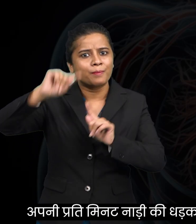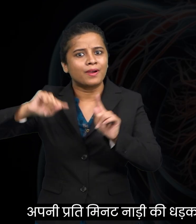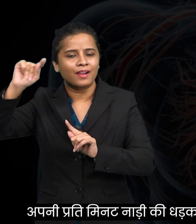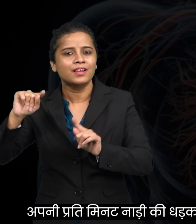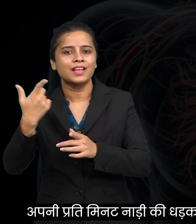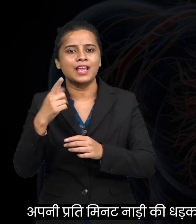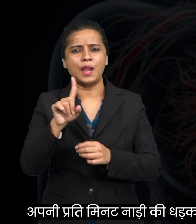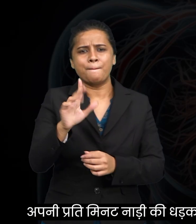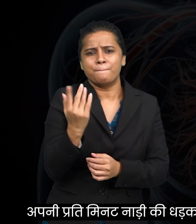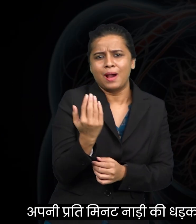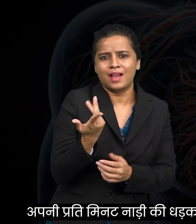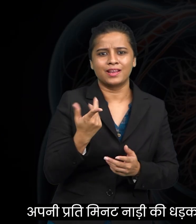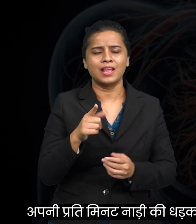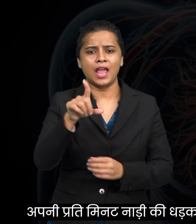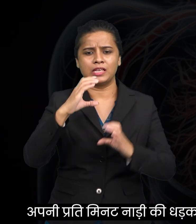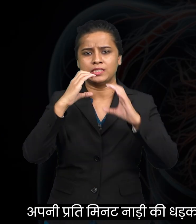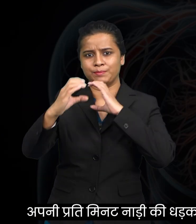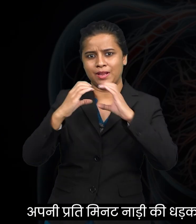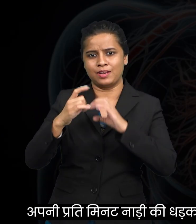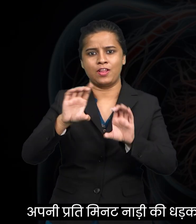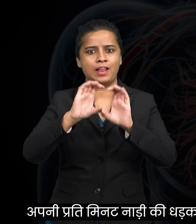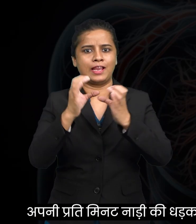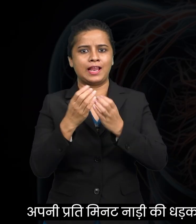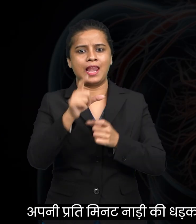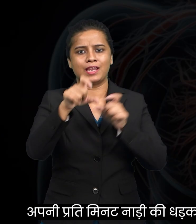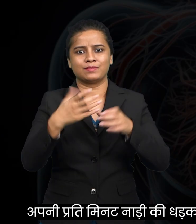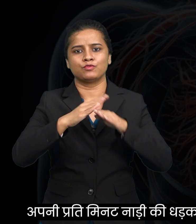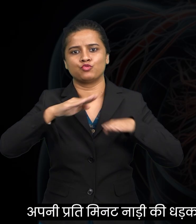अपने सहपाठियों की धड़कन दर्ज करो।